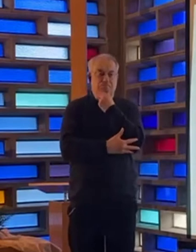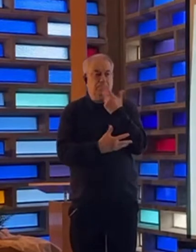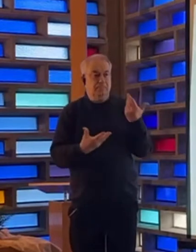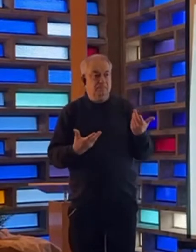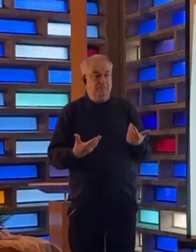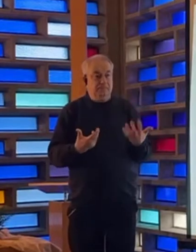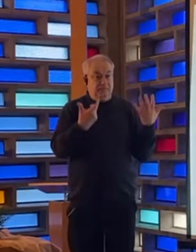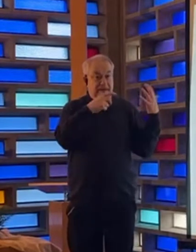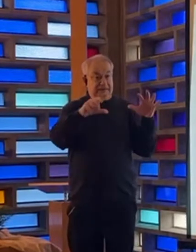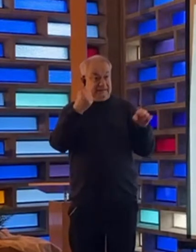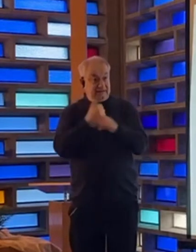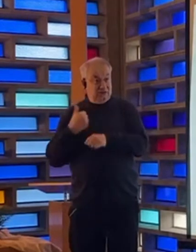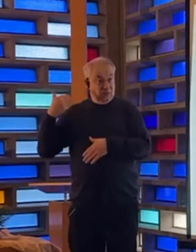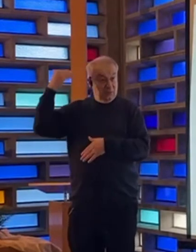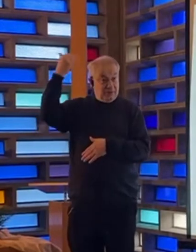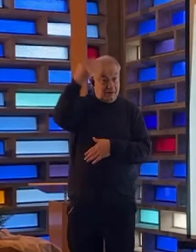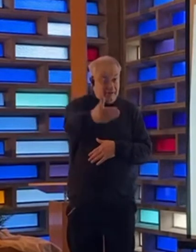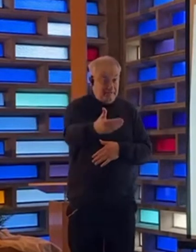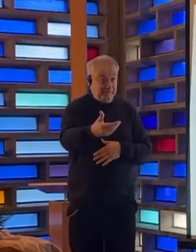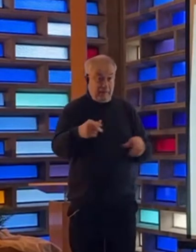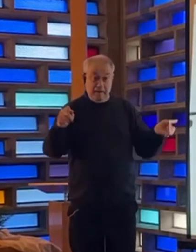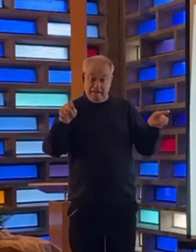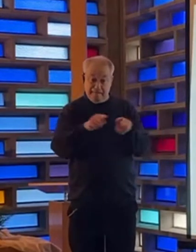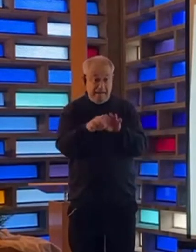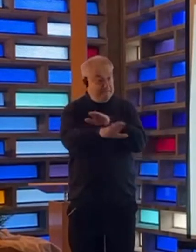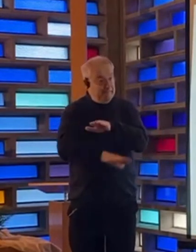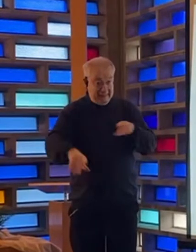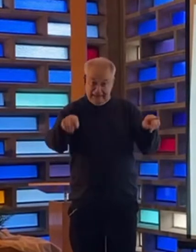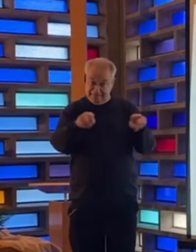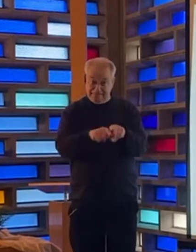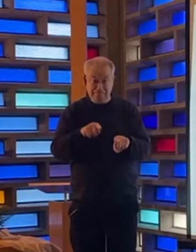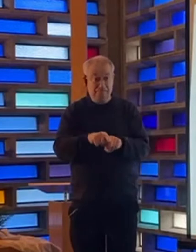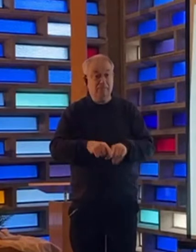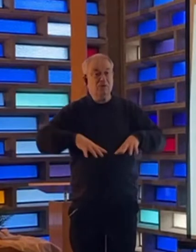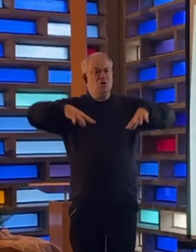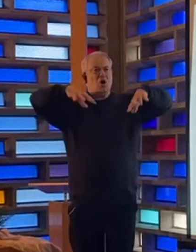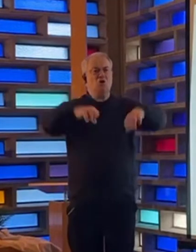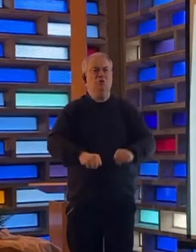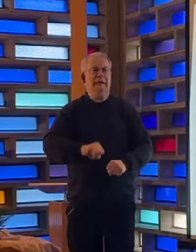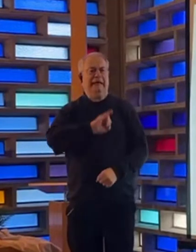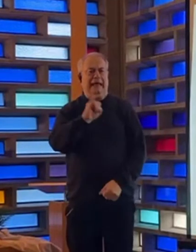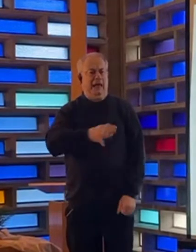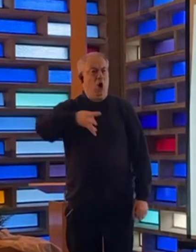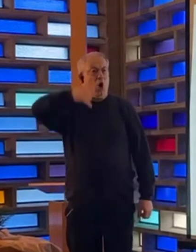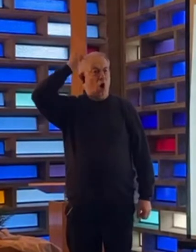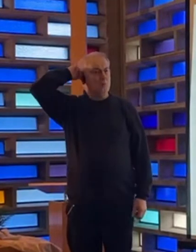700 ans plus tard, dans ce même pays, l'occupant sera romain et le